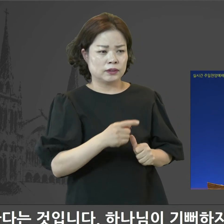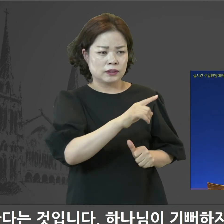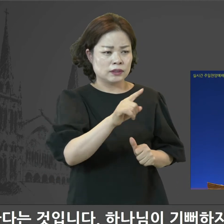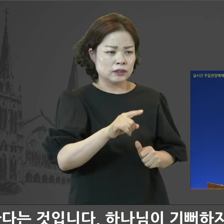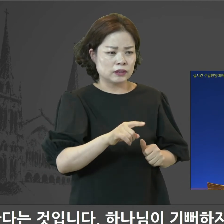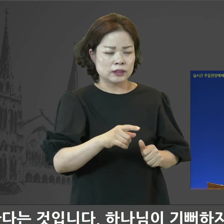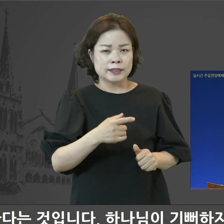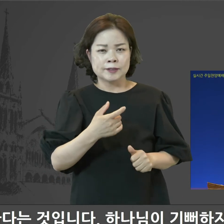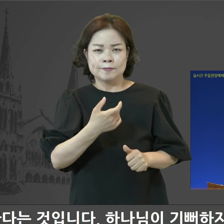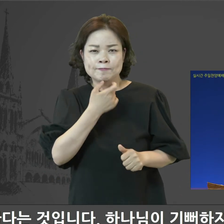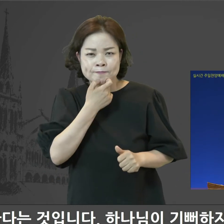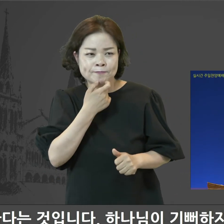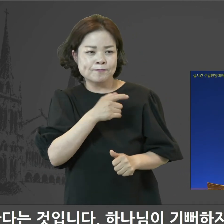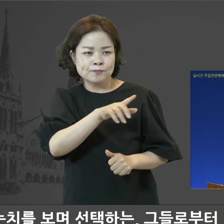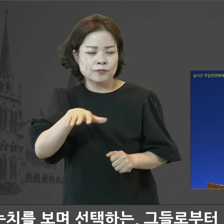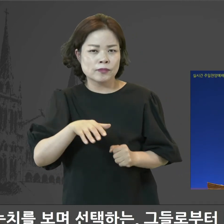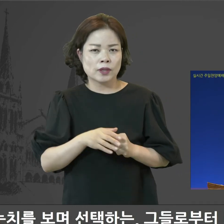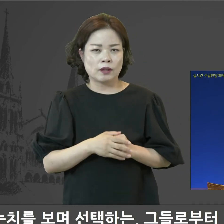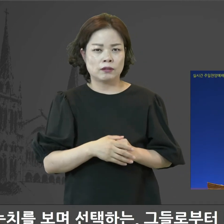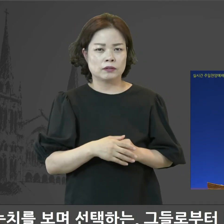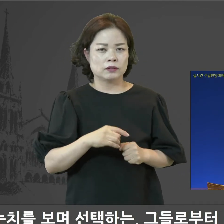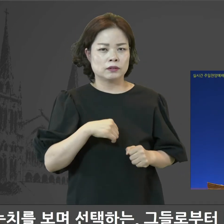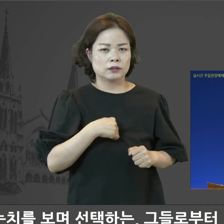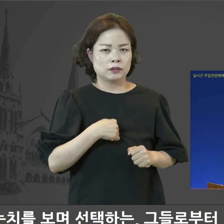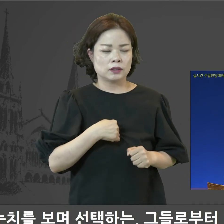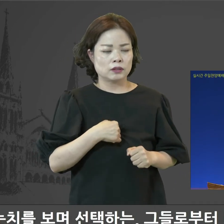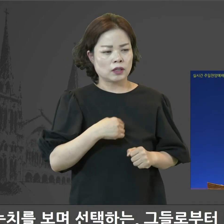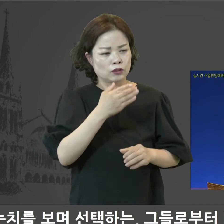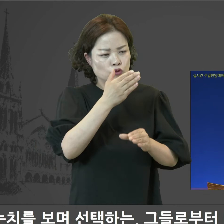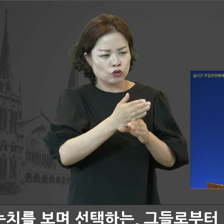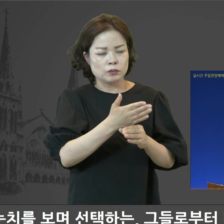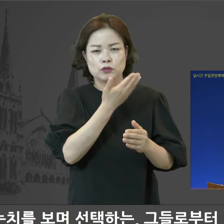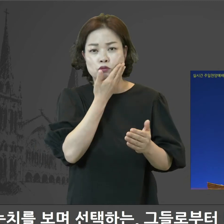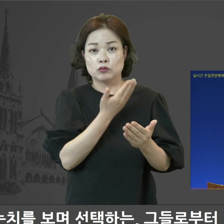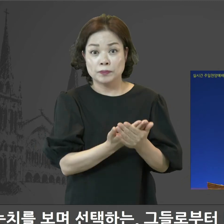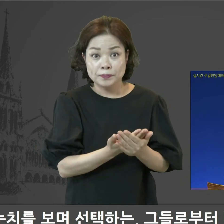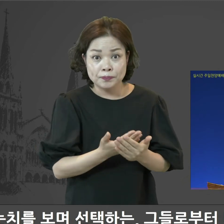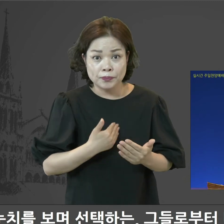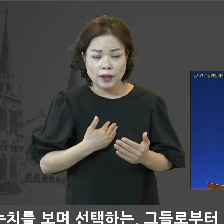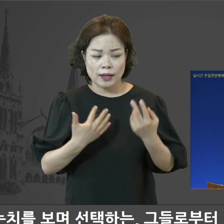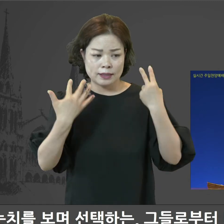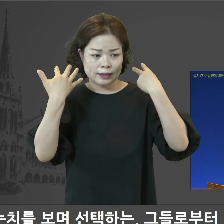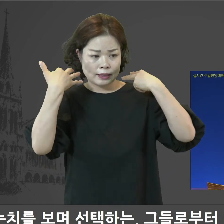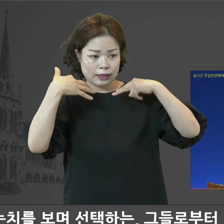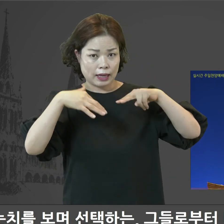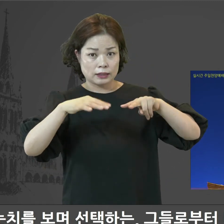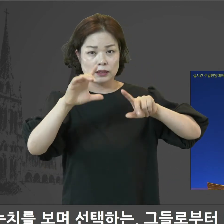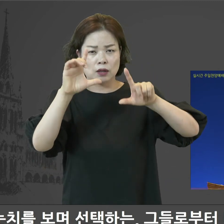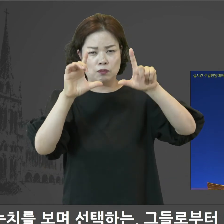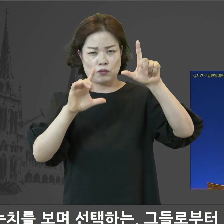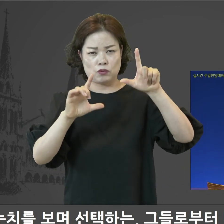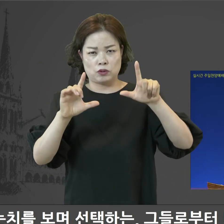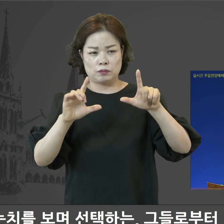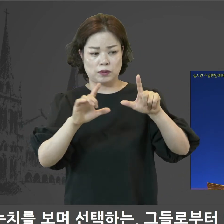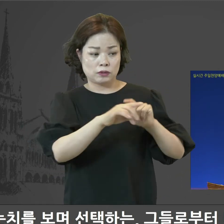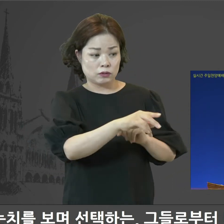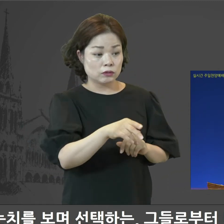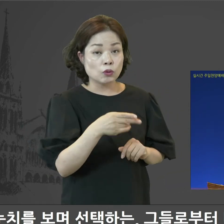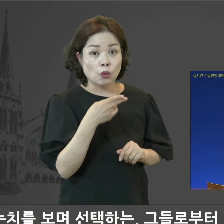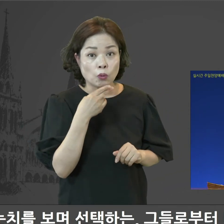대한 중심 잡기가 필요합니다. 오늘 다니엘의 모습 속엔 이러한 모습이 보이질